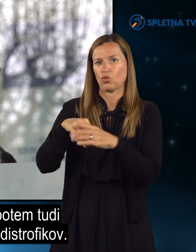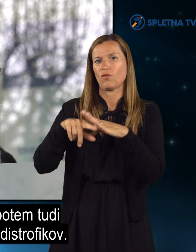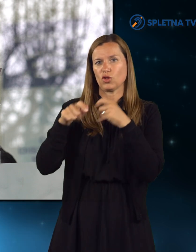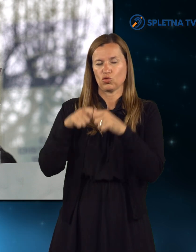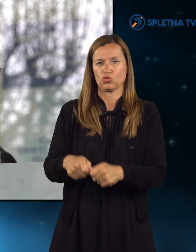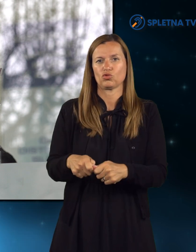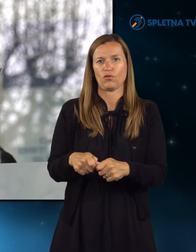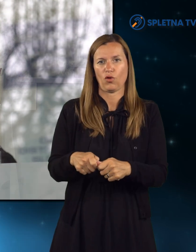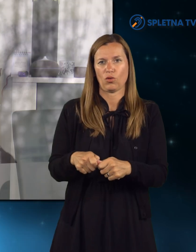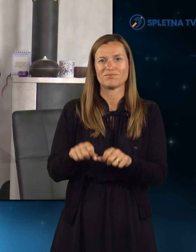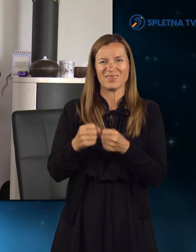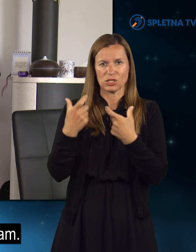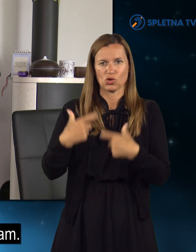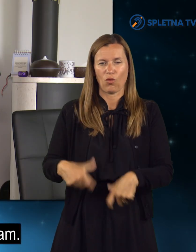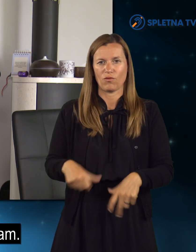tudi.